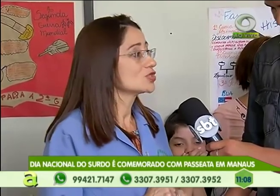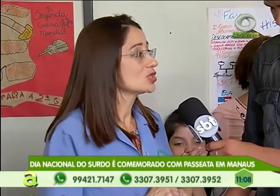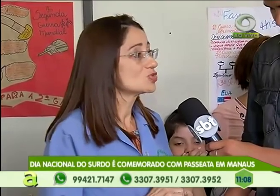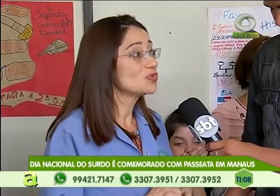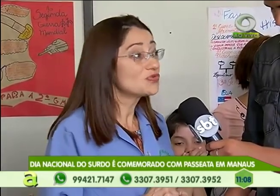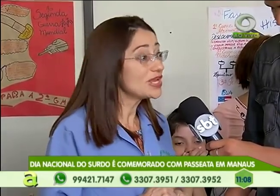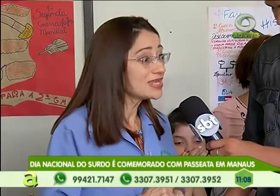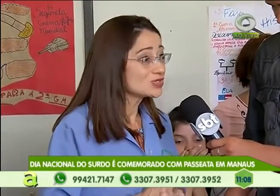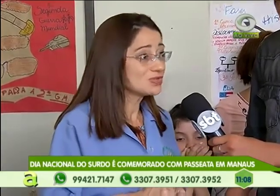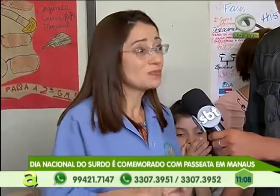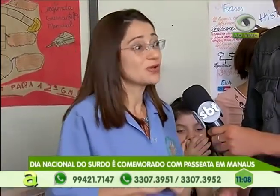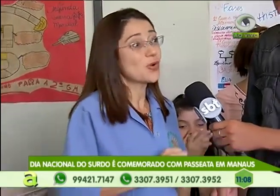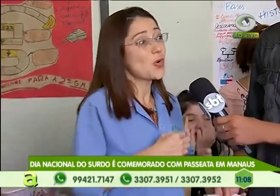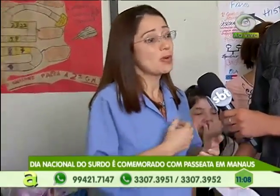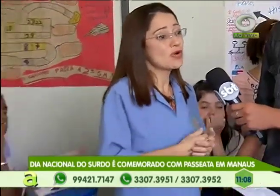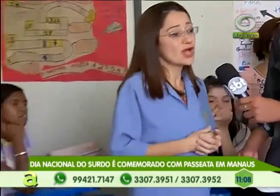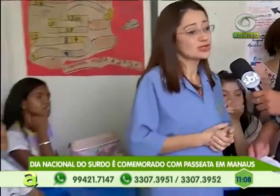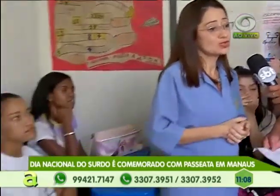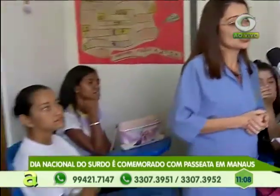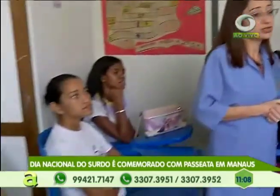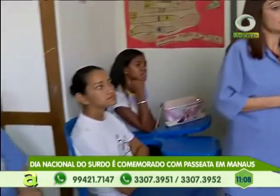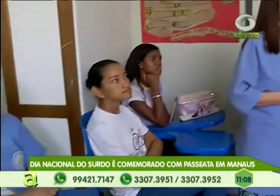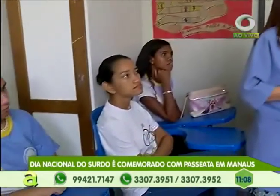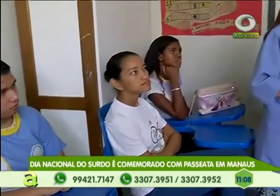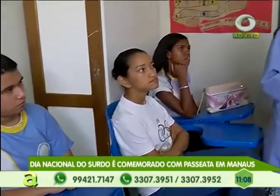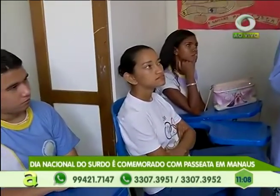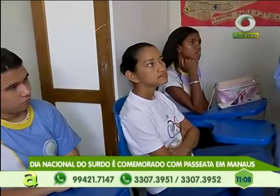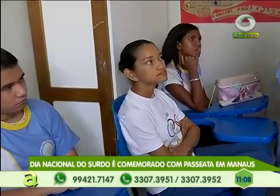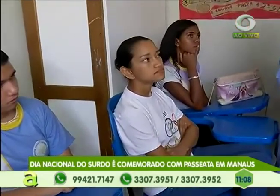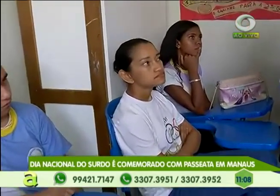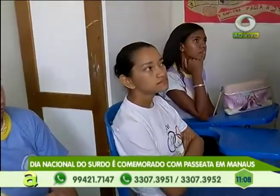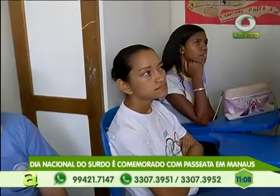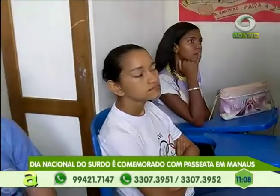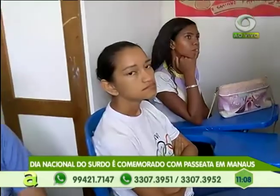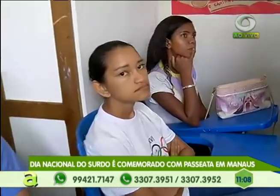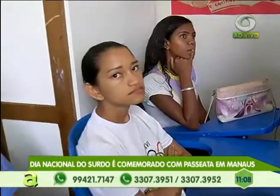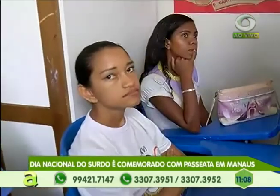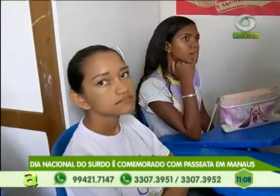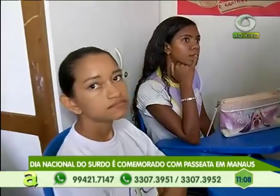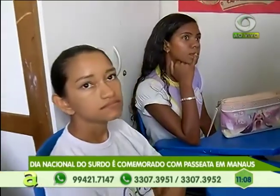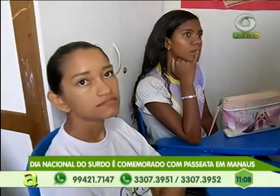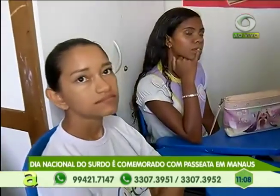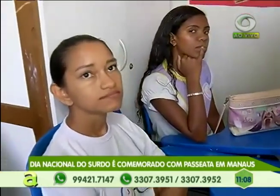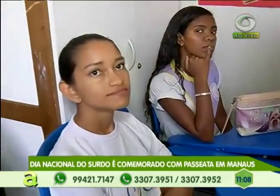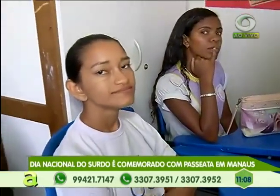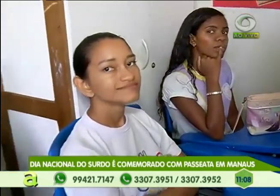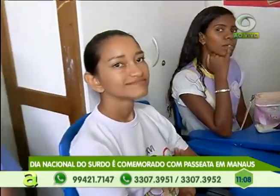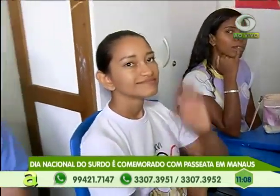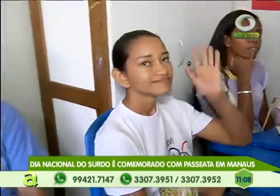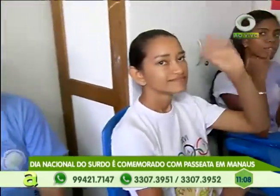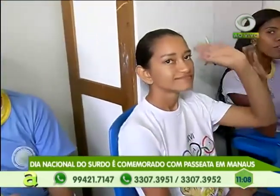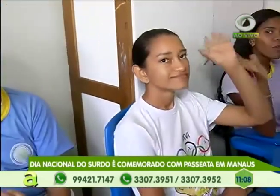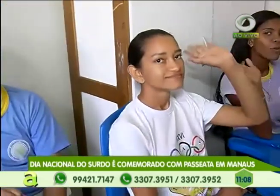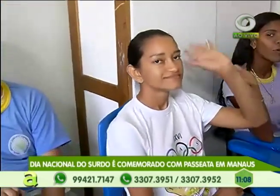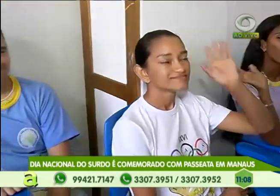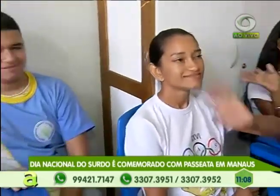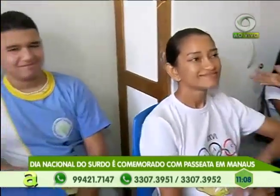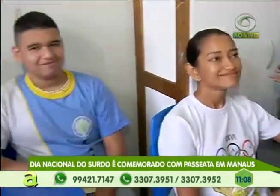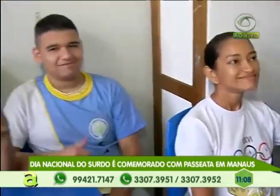nós estamos muito felizes mesmo para comemorar junto com os nossos alunos e ver que temos alunos como o nosso professor Raimundo, que foi aluno